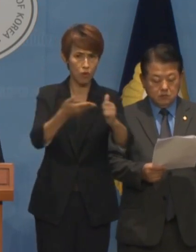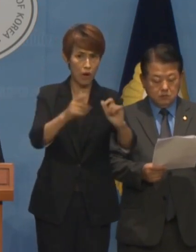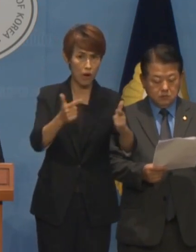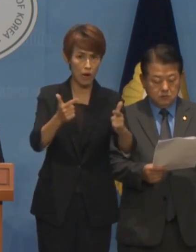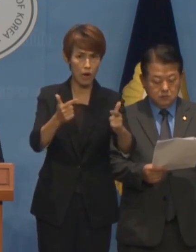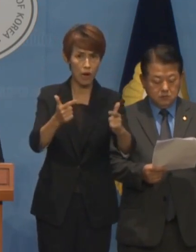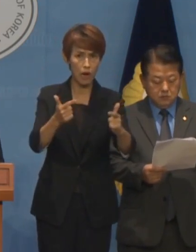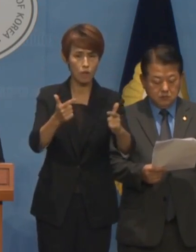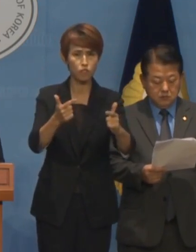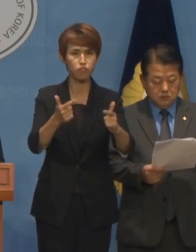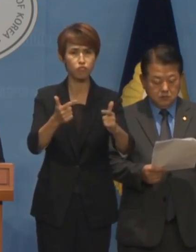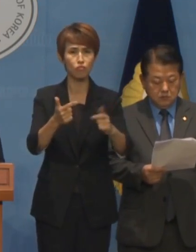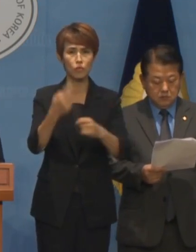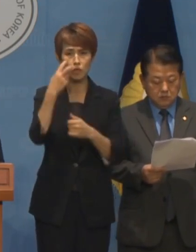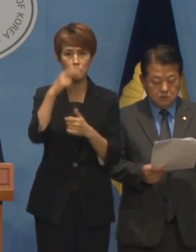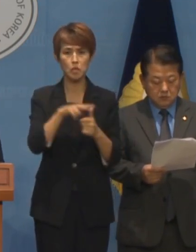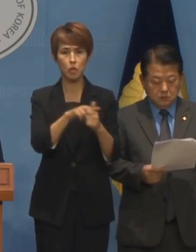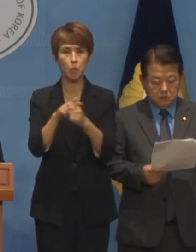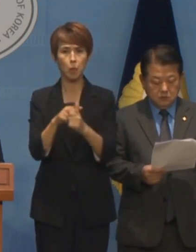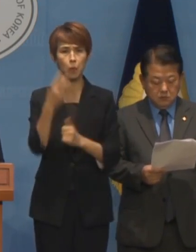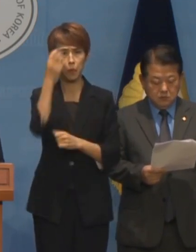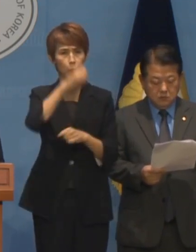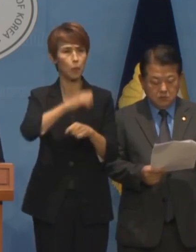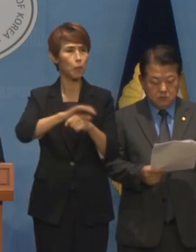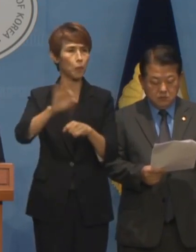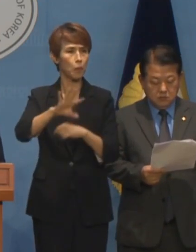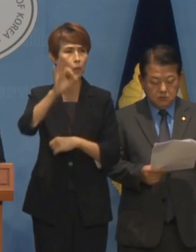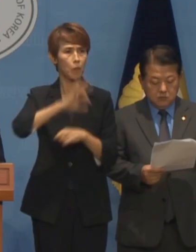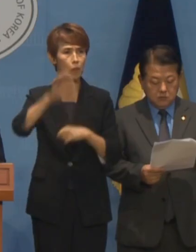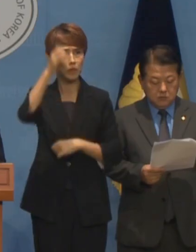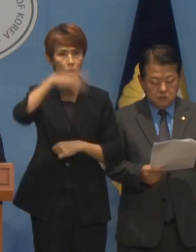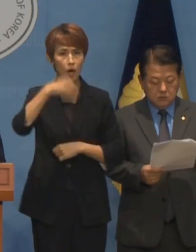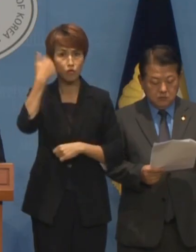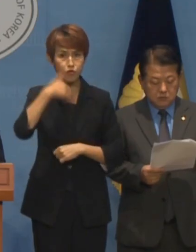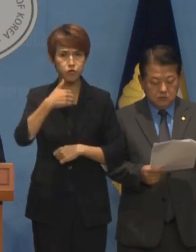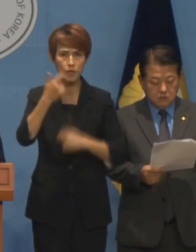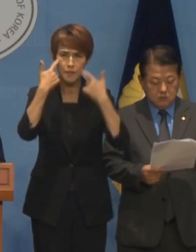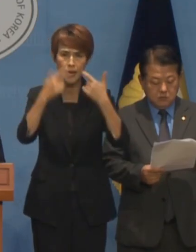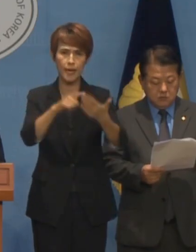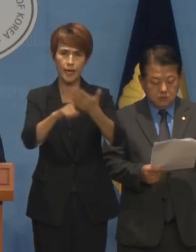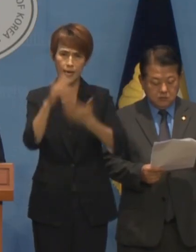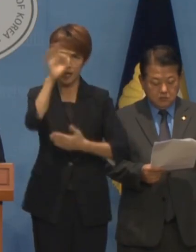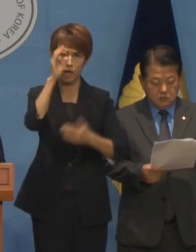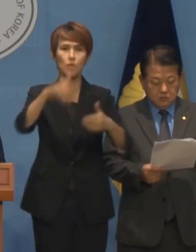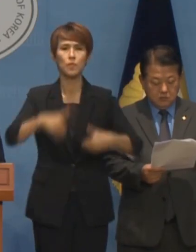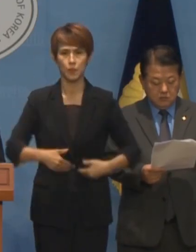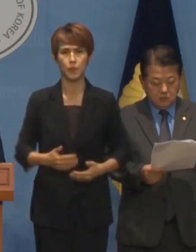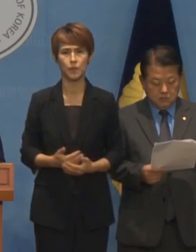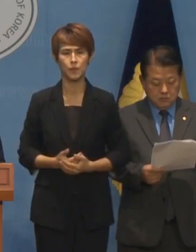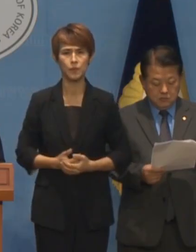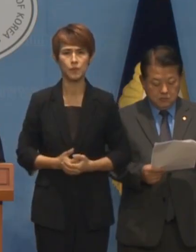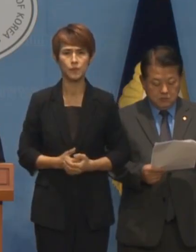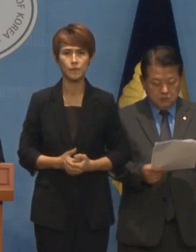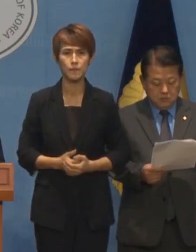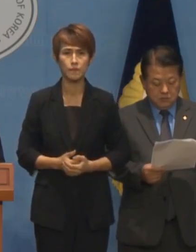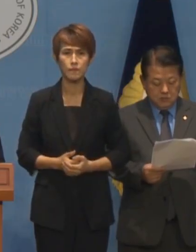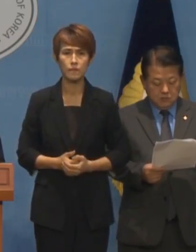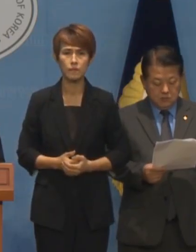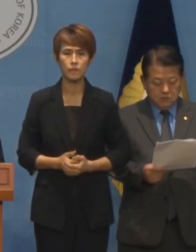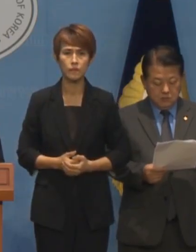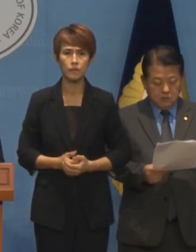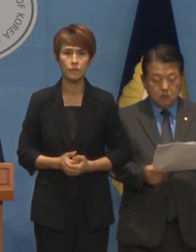허술하게 정보를 관리한 게 누구인지 명명백백히 밝혀야 한다고 거듭 촉구합니다.